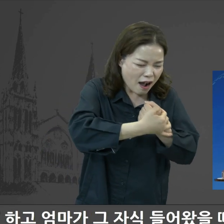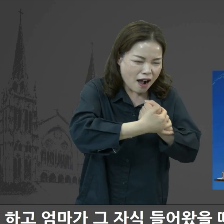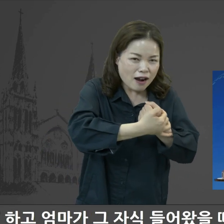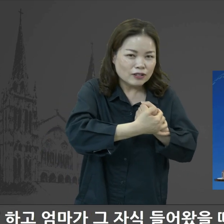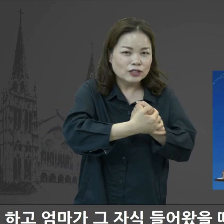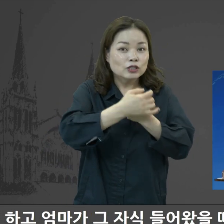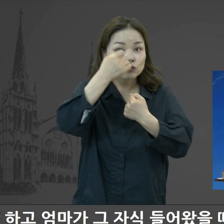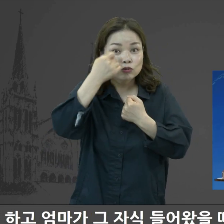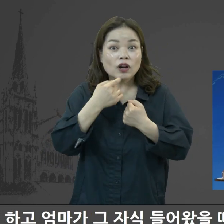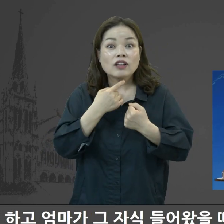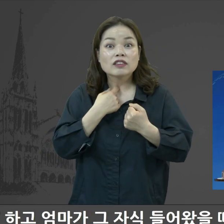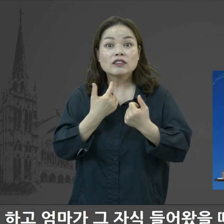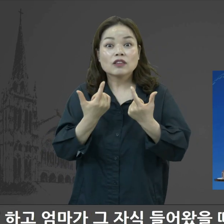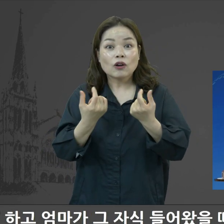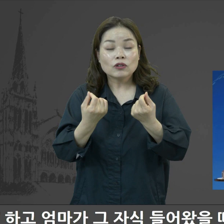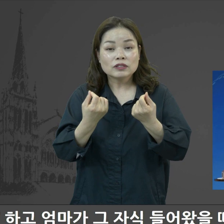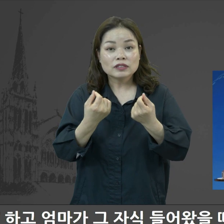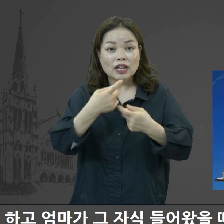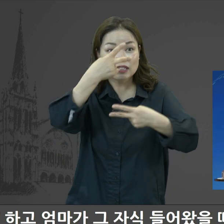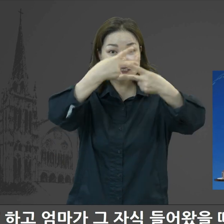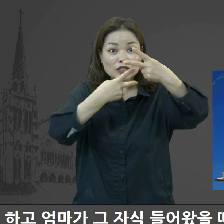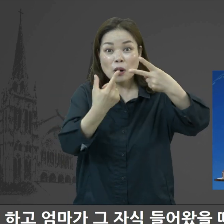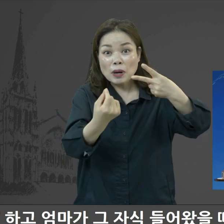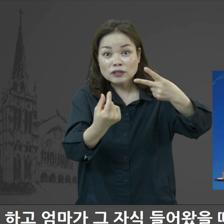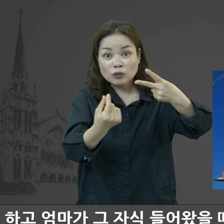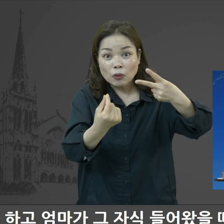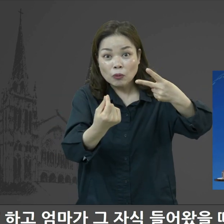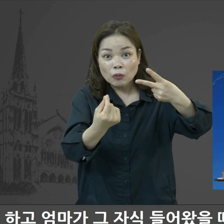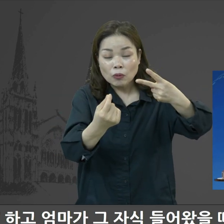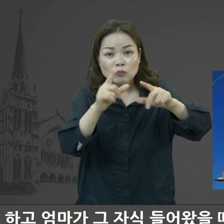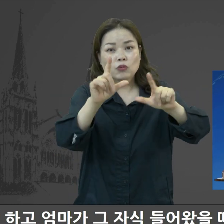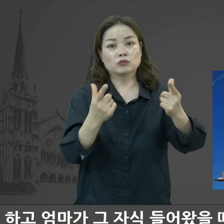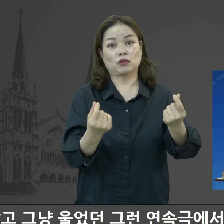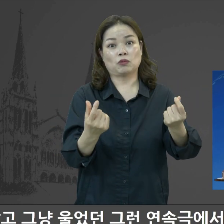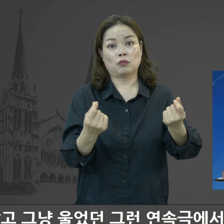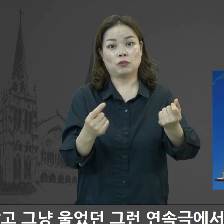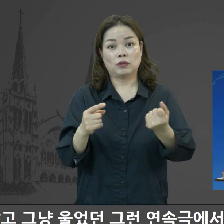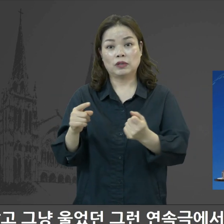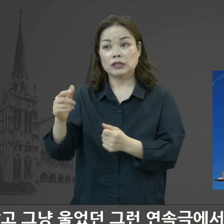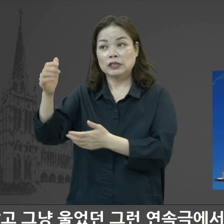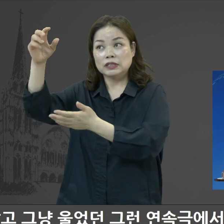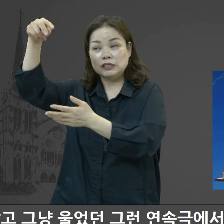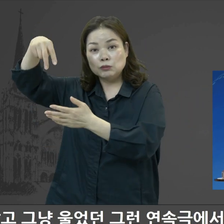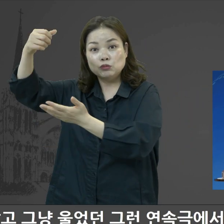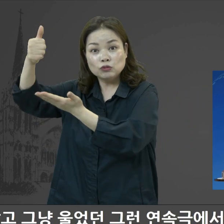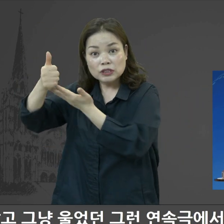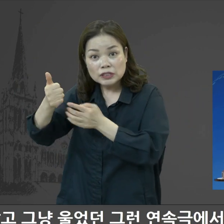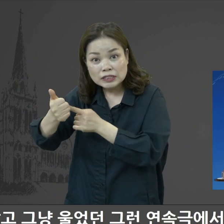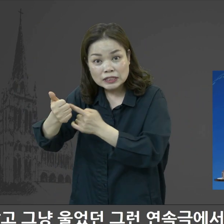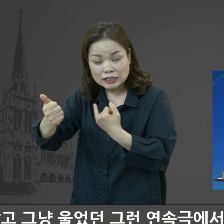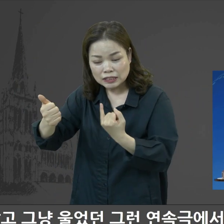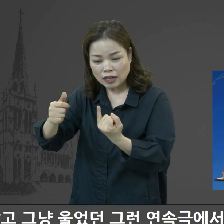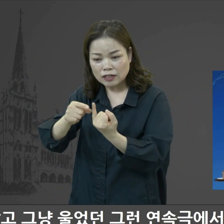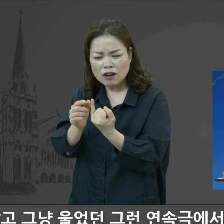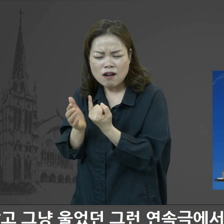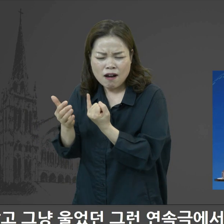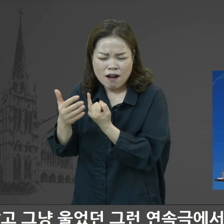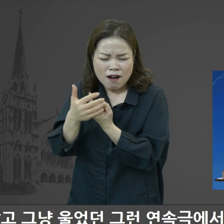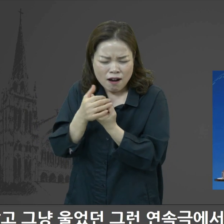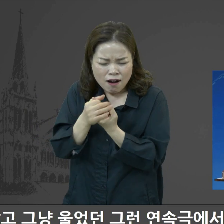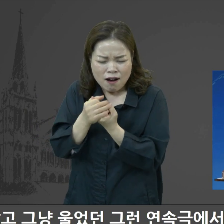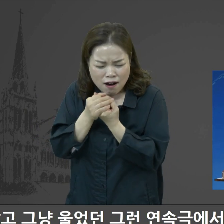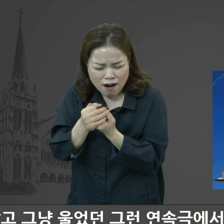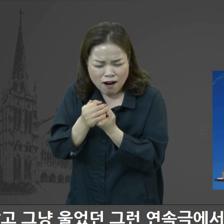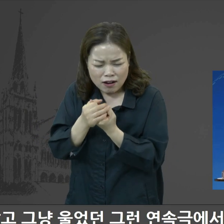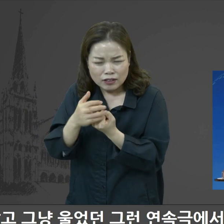그냥 울었던 그런 연속극에서 보면 그런 드라마 장면처럼요, 그분이 그냥 저를 붙잡고요, 내가